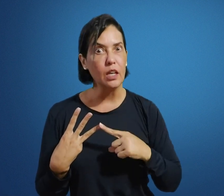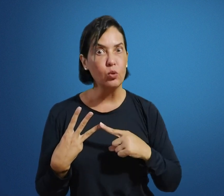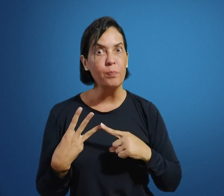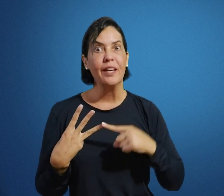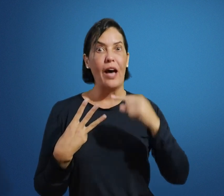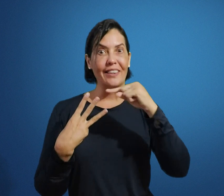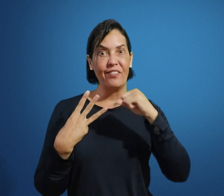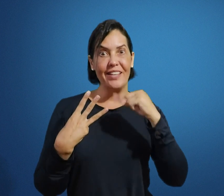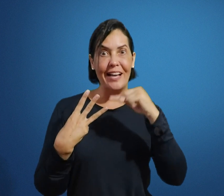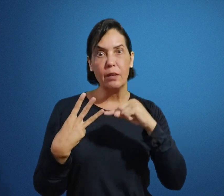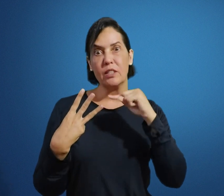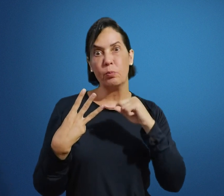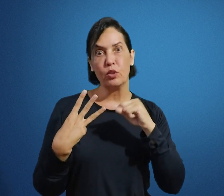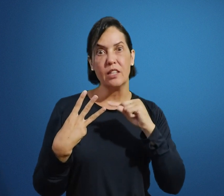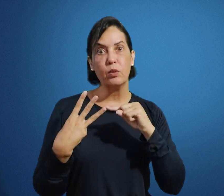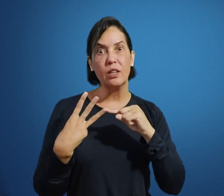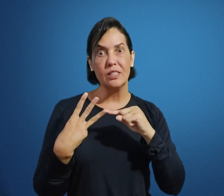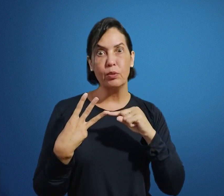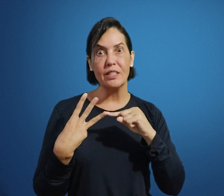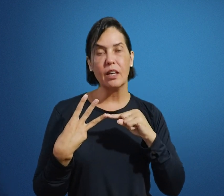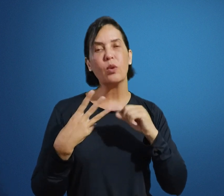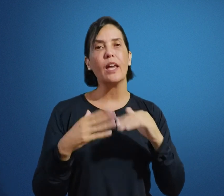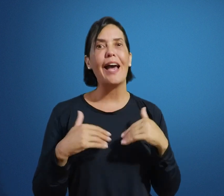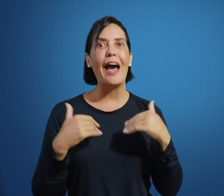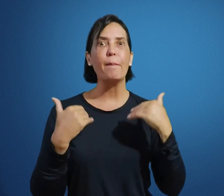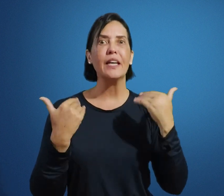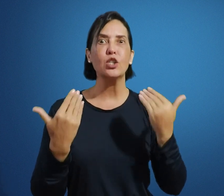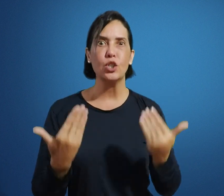escrito, através da Libras e do português por escrito, ele aprendia